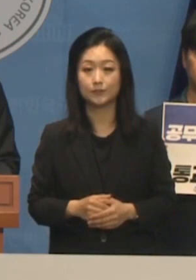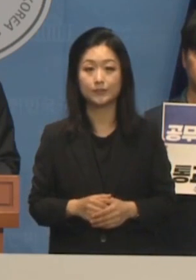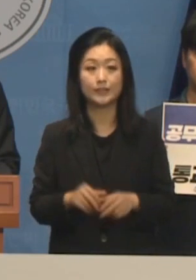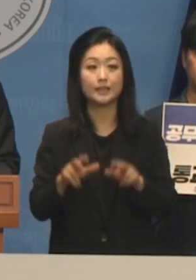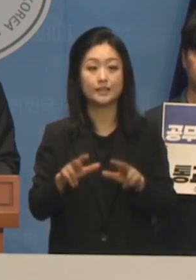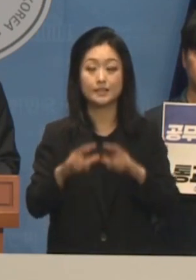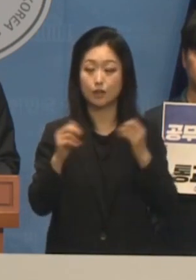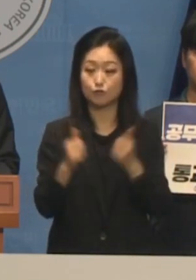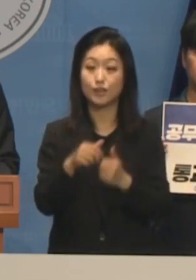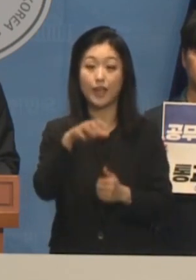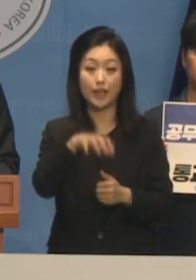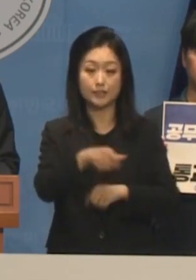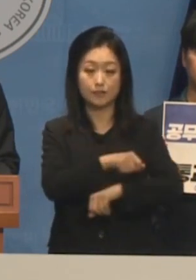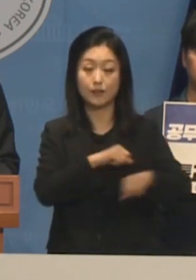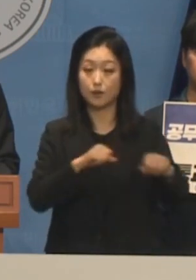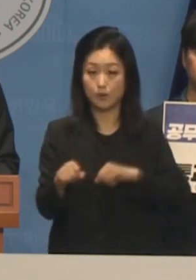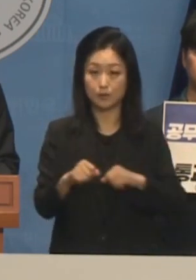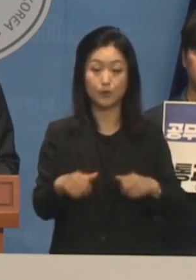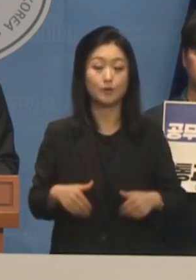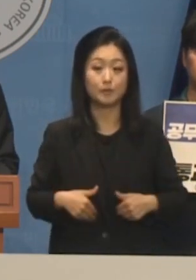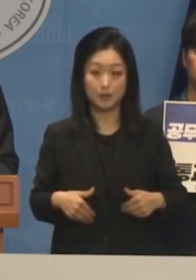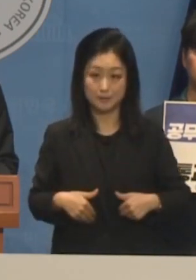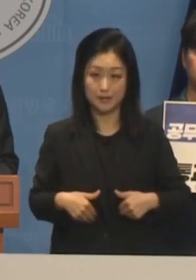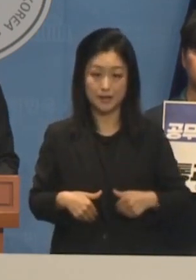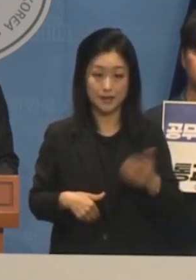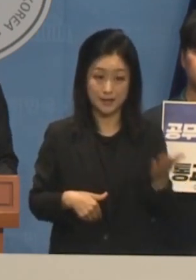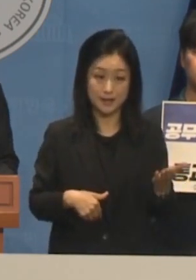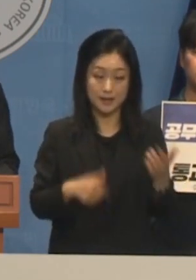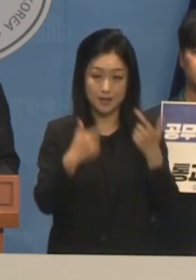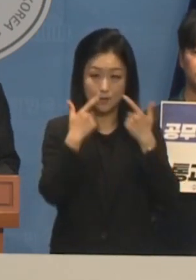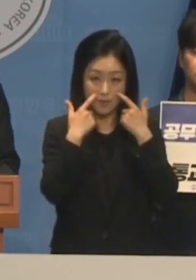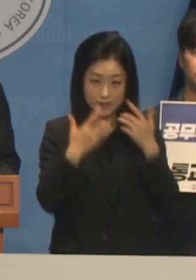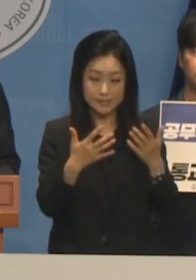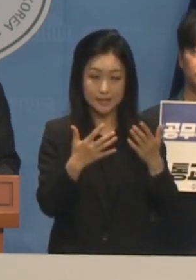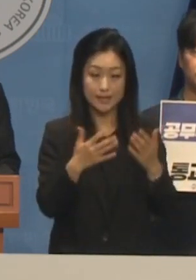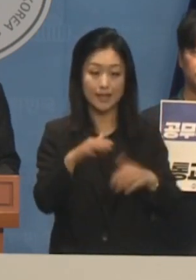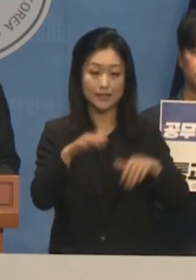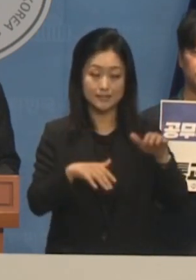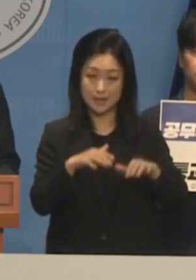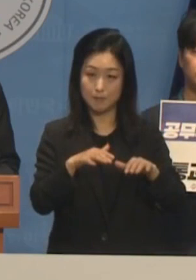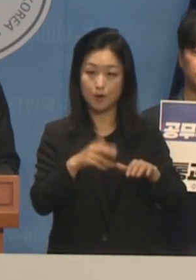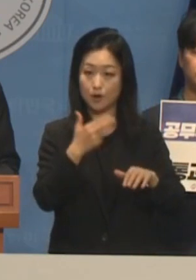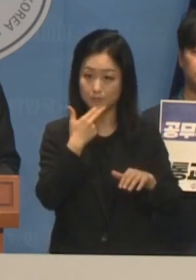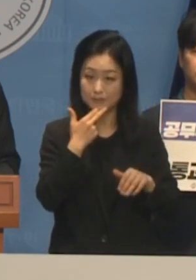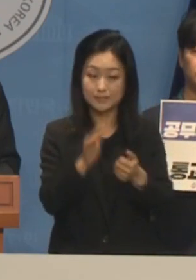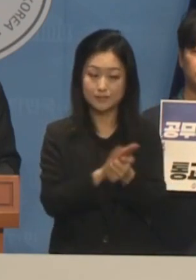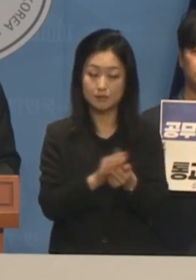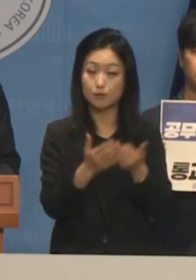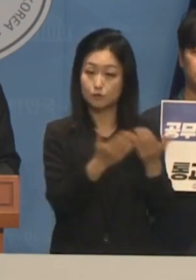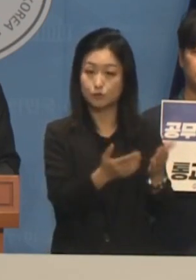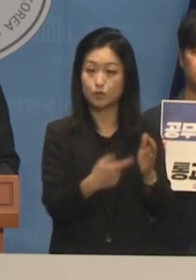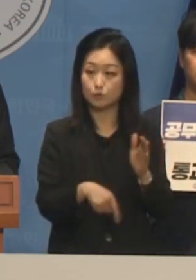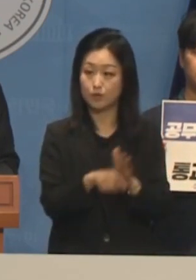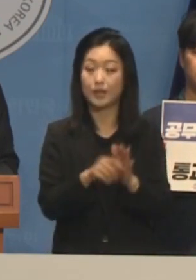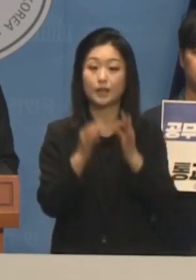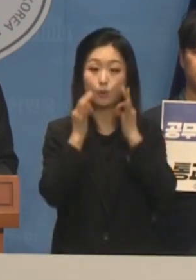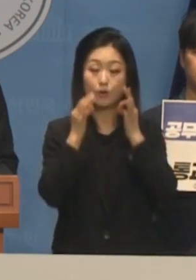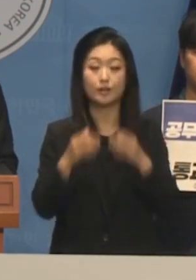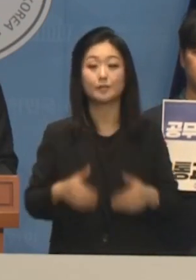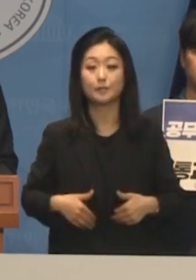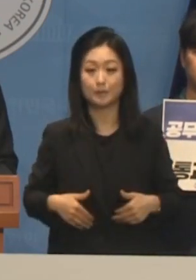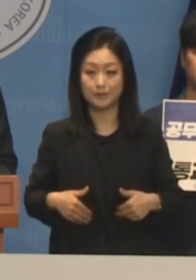이제는 국회가 본격적으로 공무직의 신분을 확실히 하고 차별 처우를 개선하기 위해 함께 노력해야